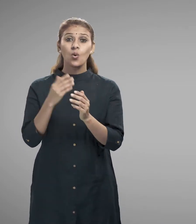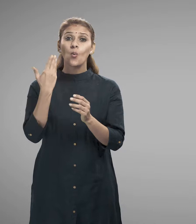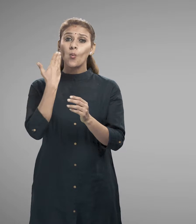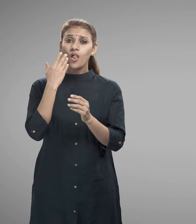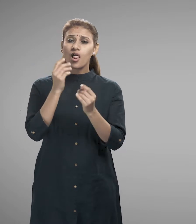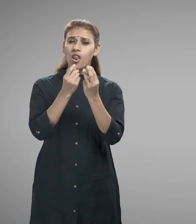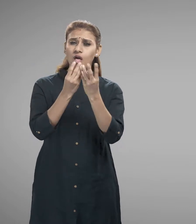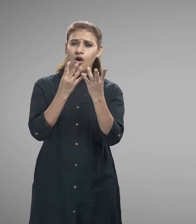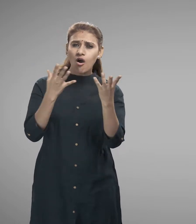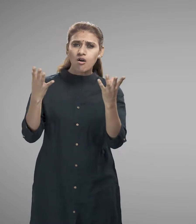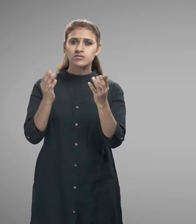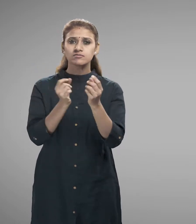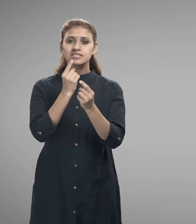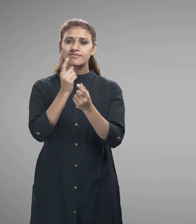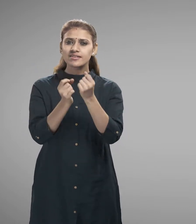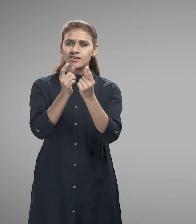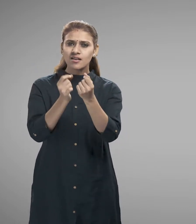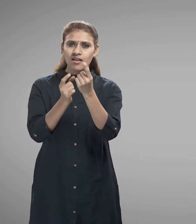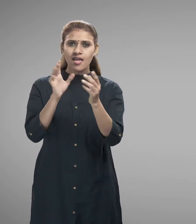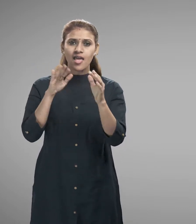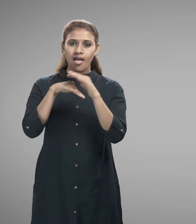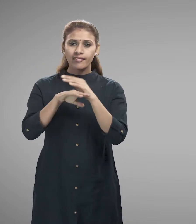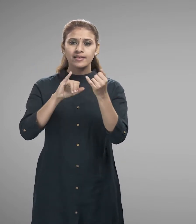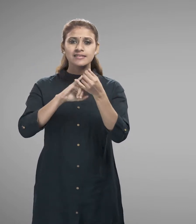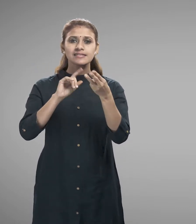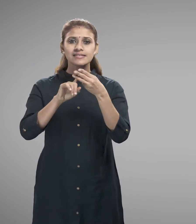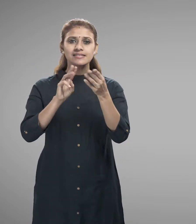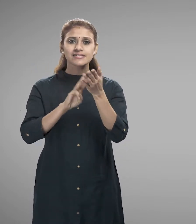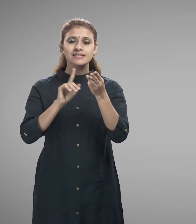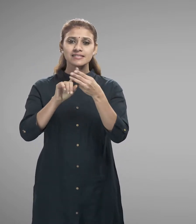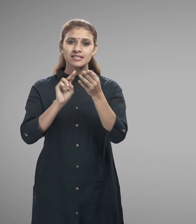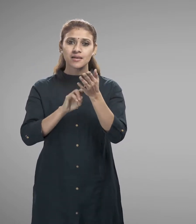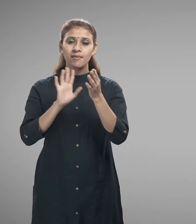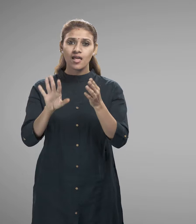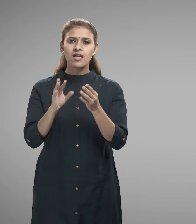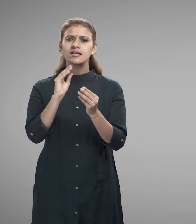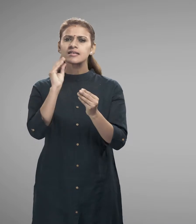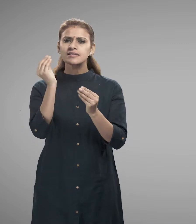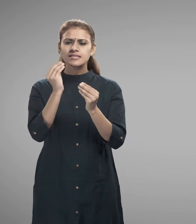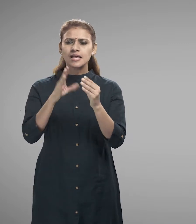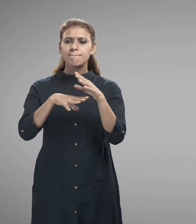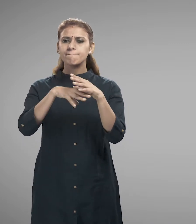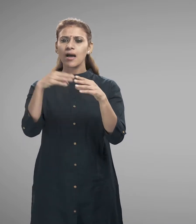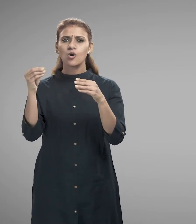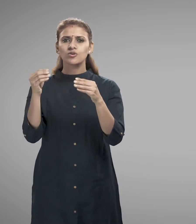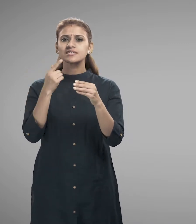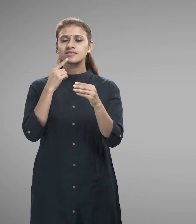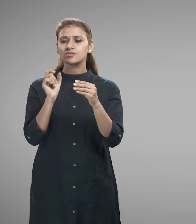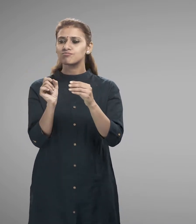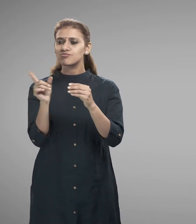जब शरीर में बहुत सारे वीर्य का उत्पादन होता है तो उसमें से कुछ लिंग में से बाहर निकल आता है।